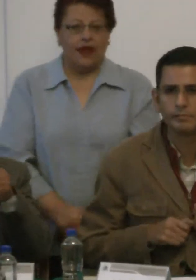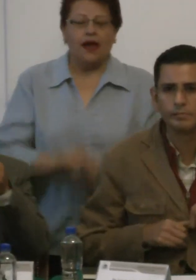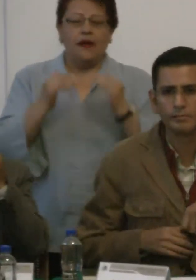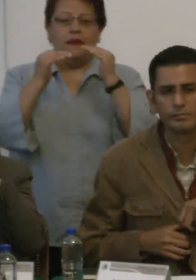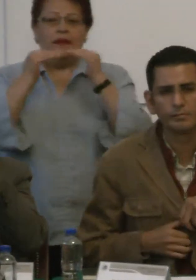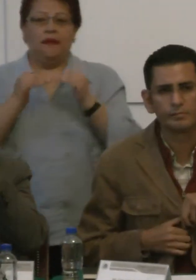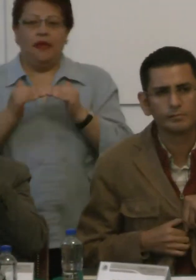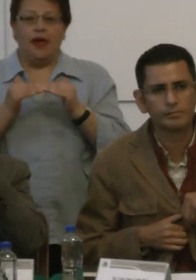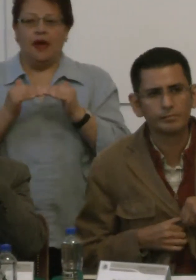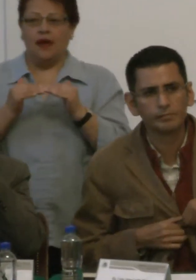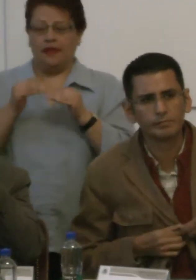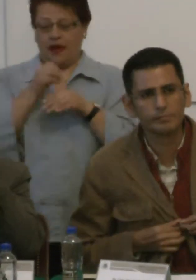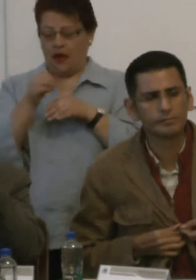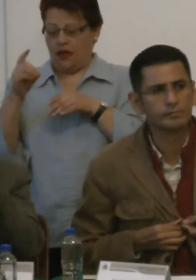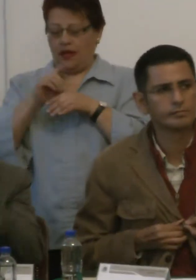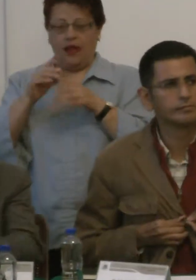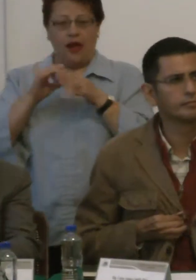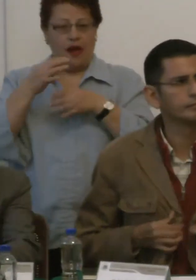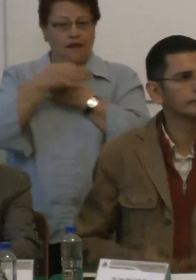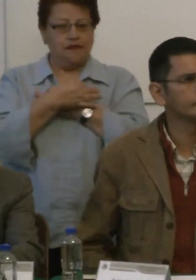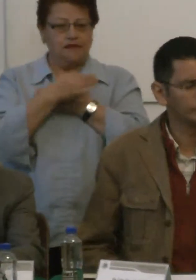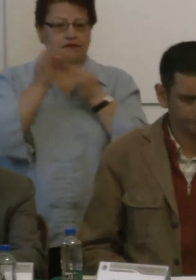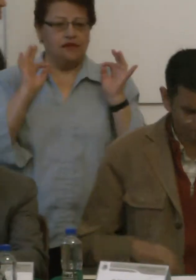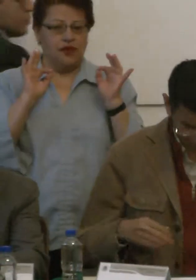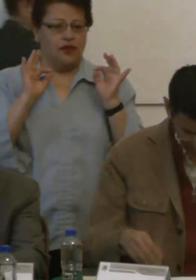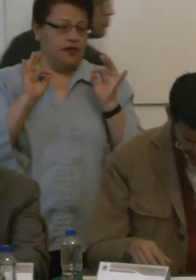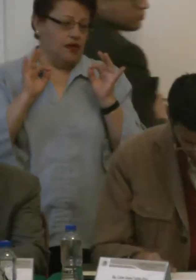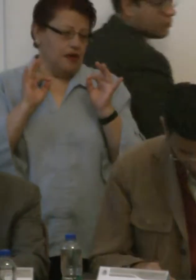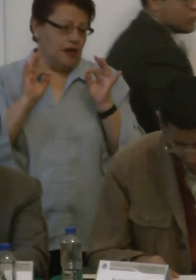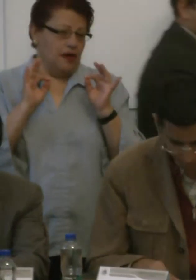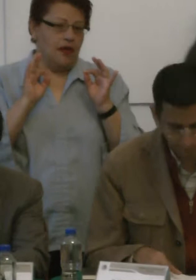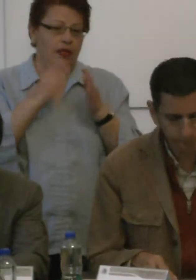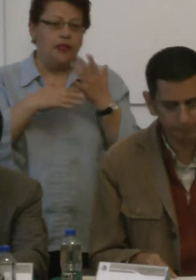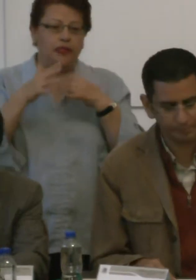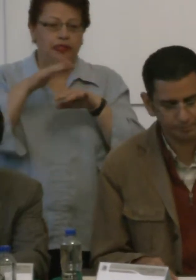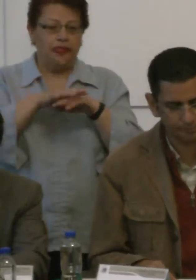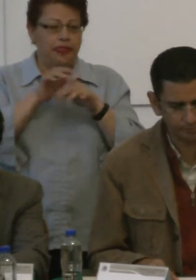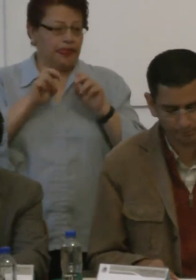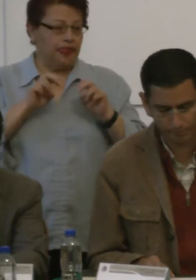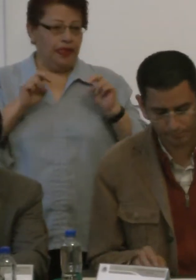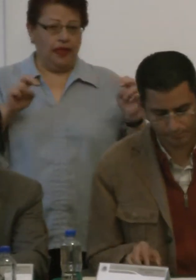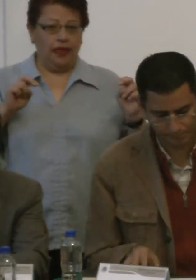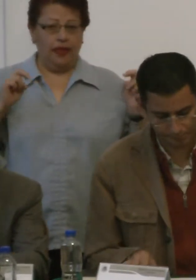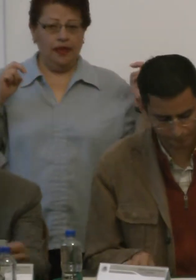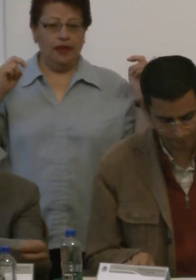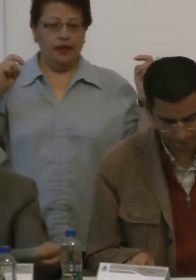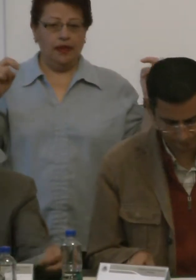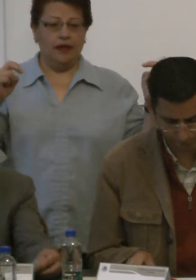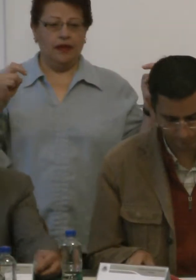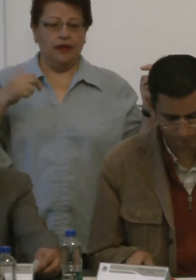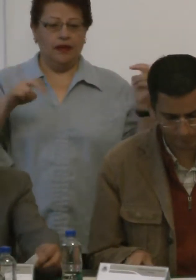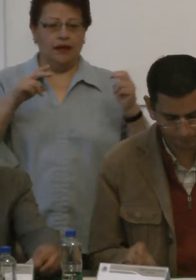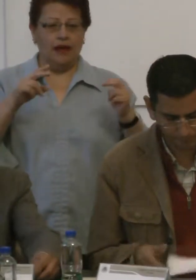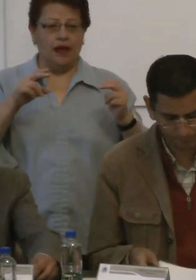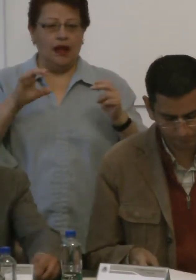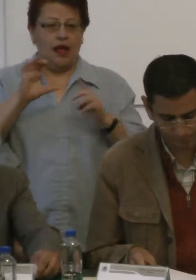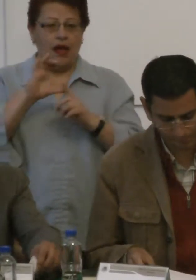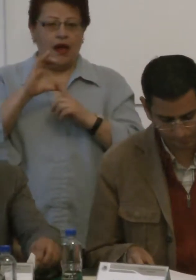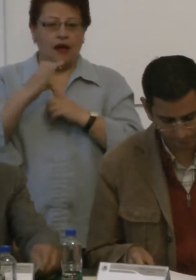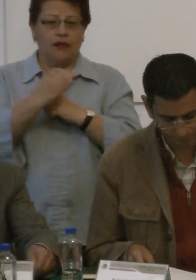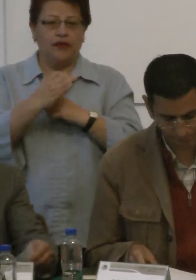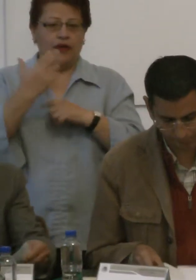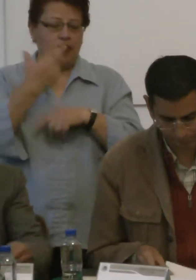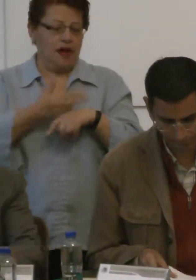El siguiente punto es el pronunciamiento de los integrantes de la Comisión de